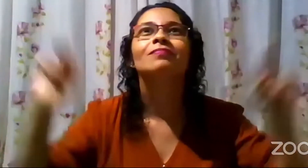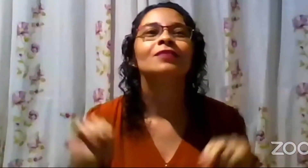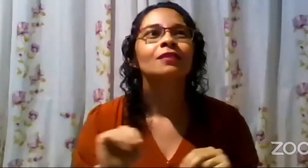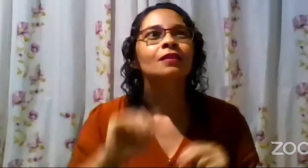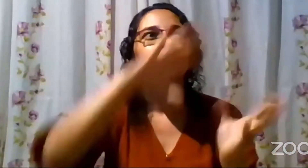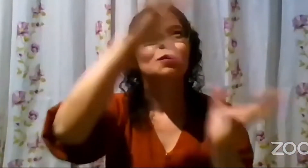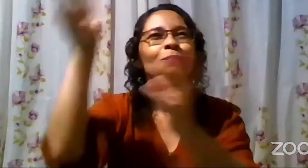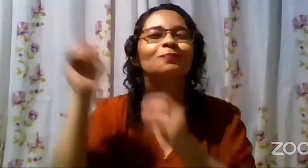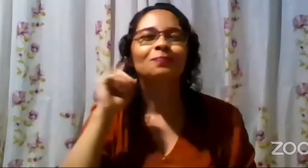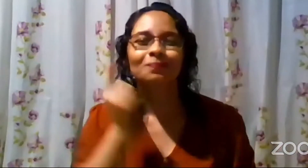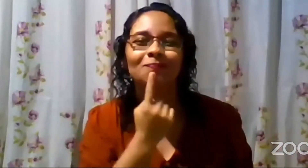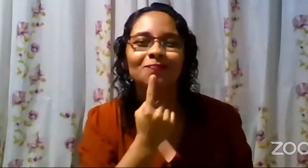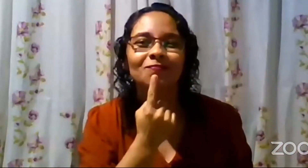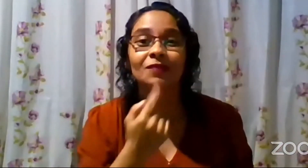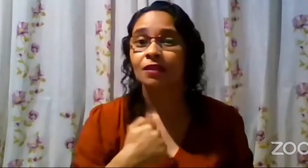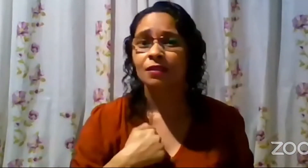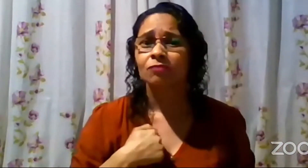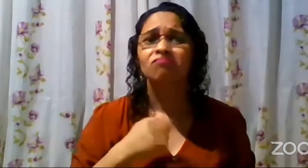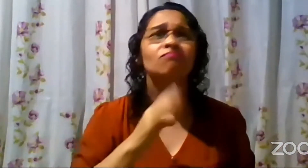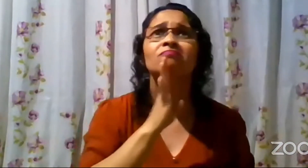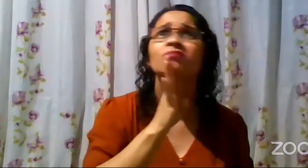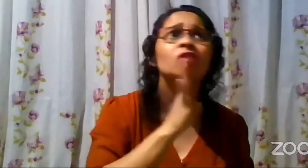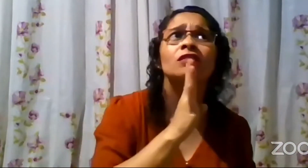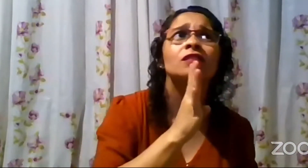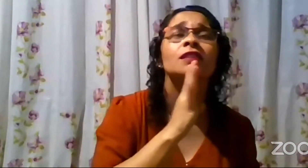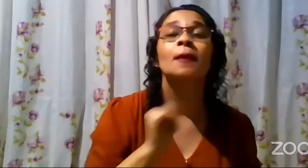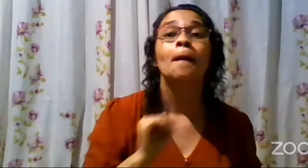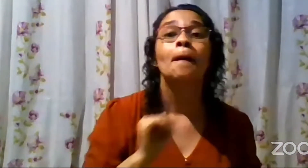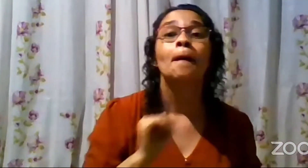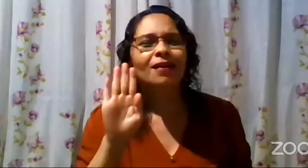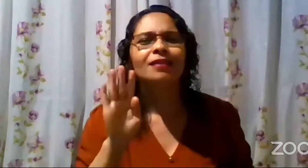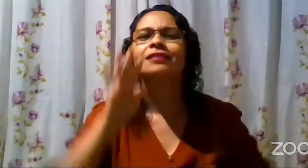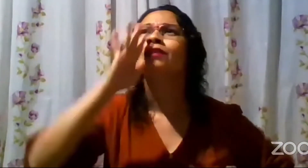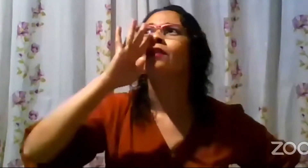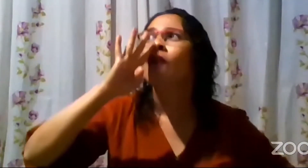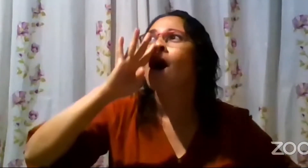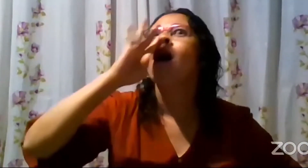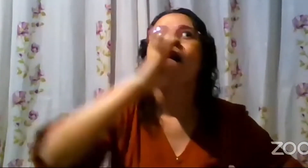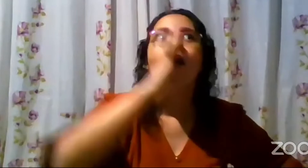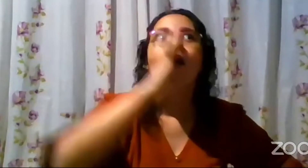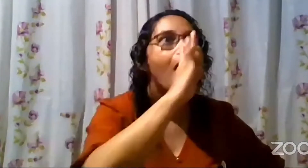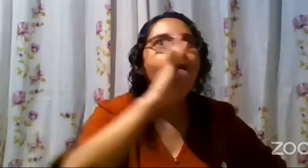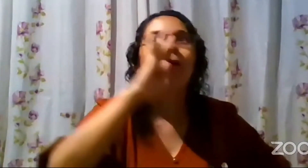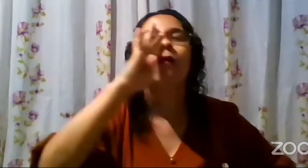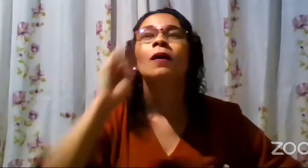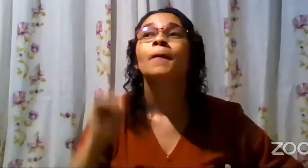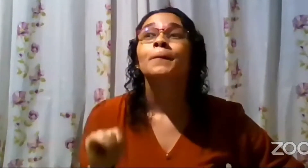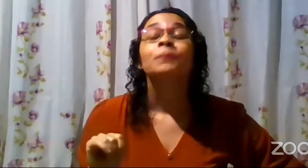mundo diferente. O mundo do surdo. E eu não conhecia esse mundo. Mas eu fiquei muito